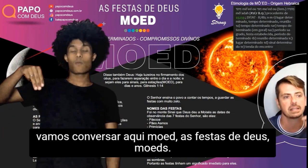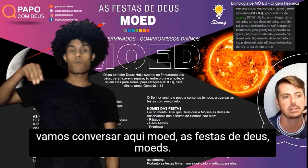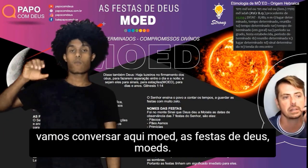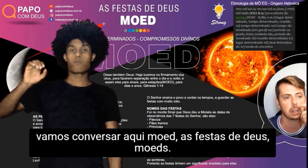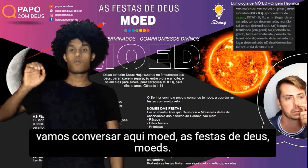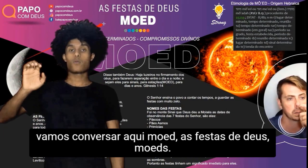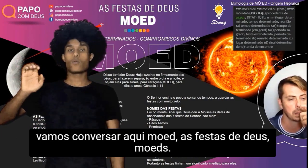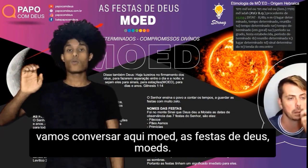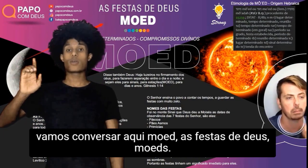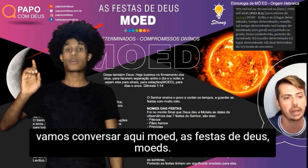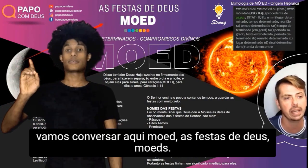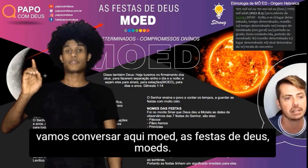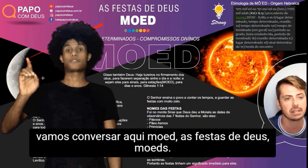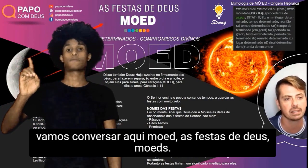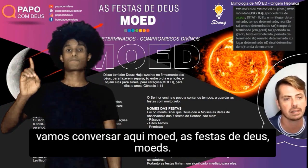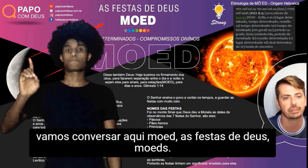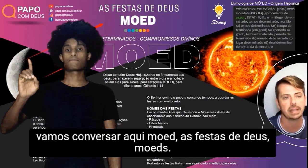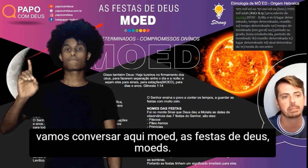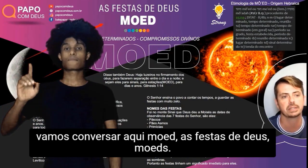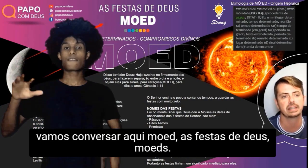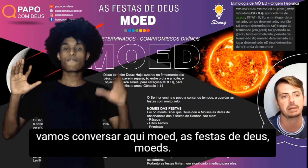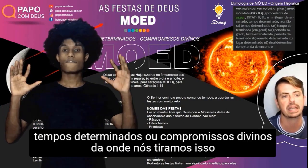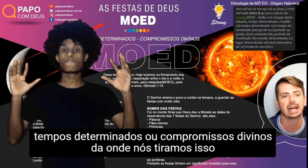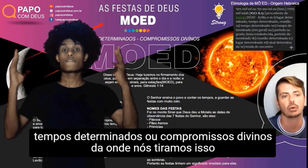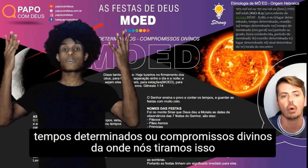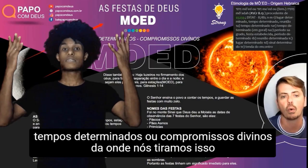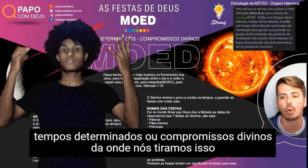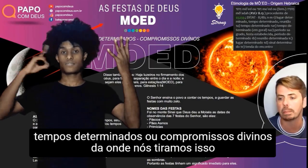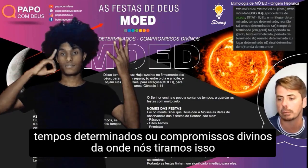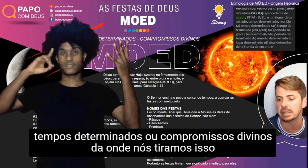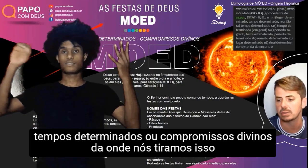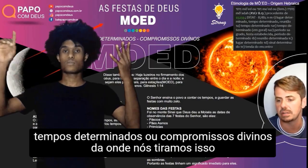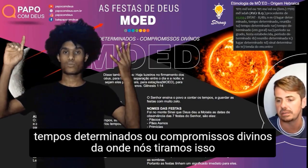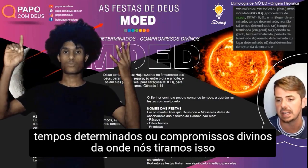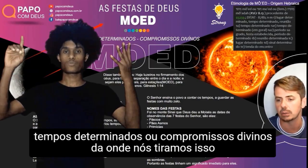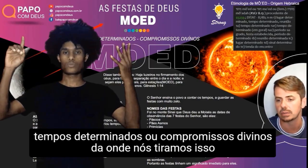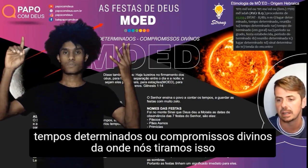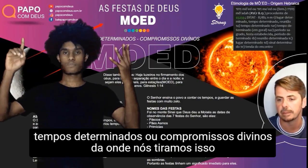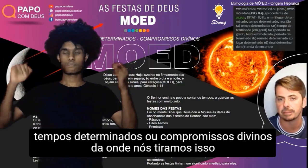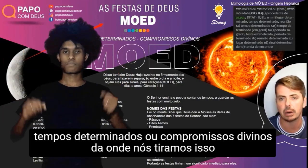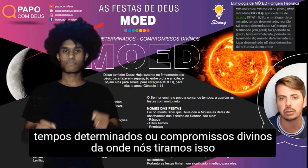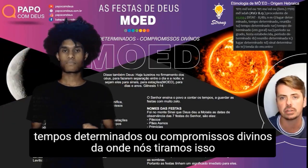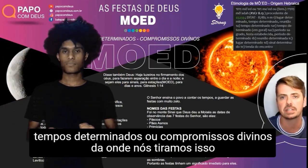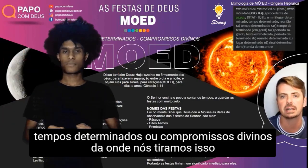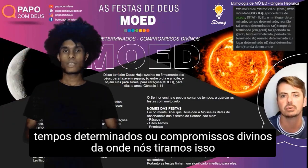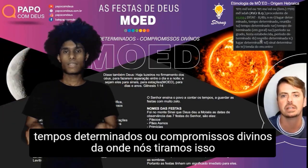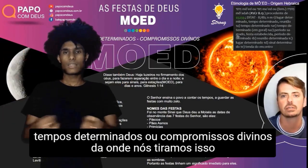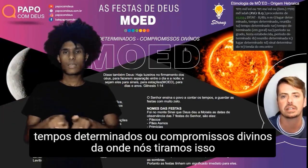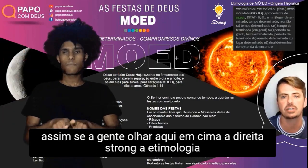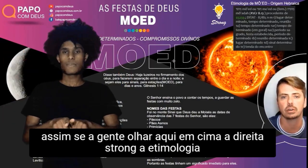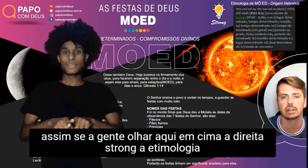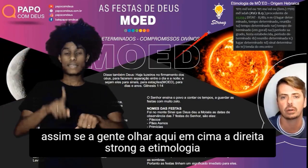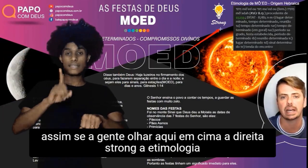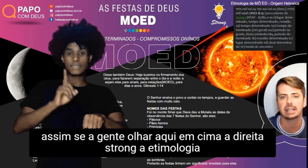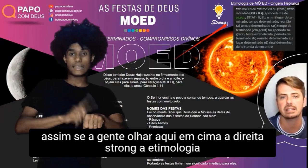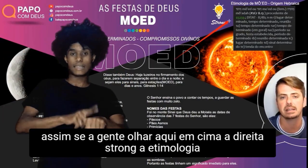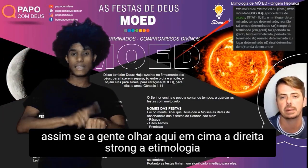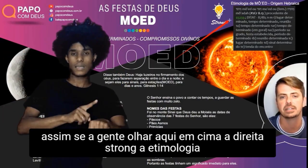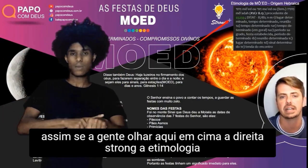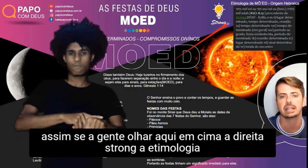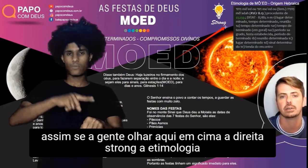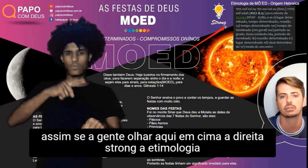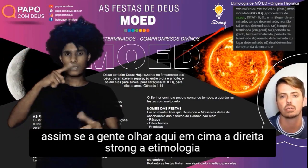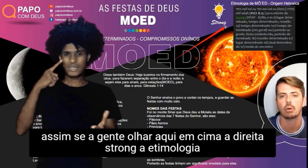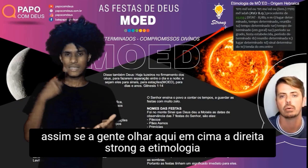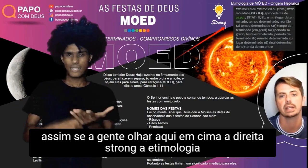as festas de Deus, moedes, tempos determinados ou compromissos divinos. Da onde nós tiramos isso? Se a gente olhar aqui em